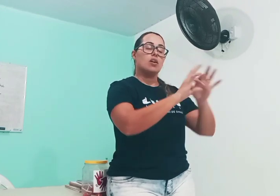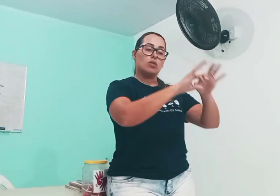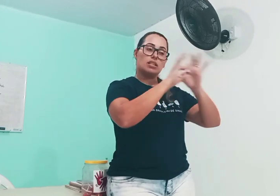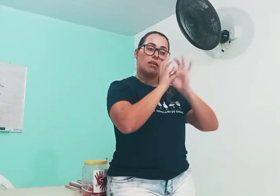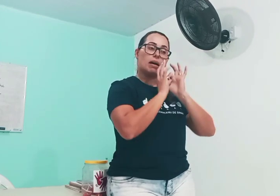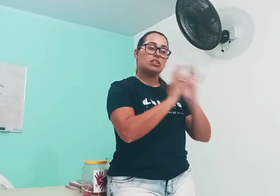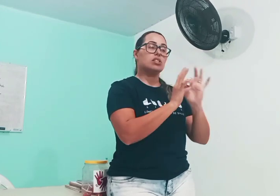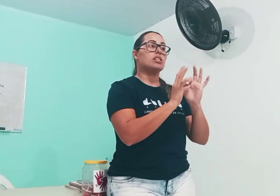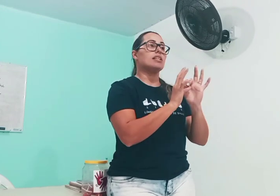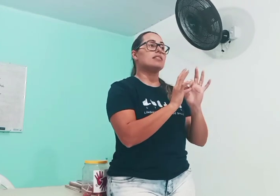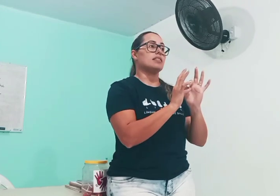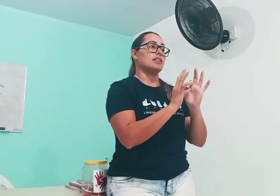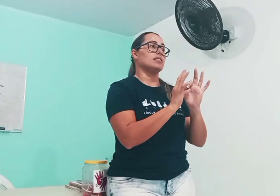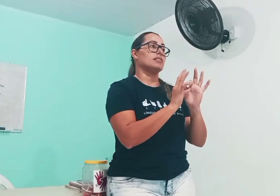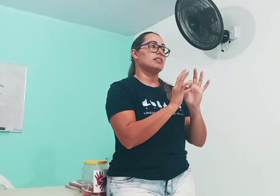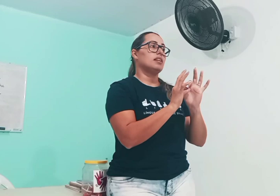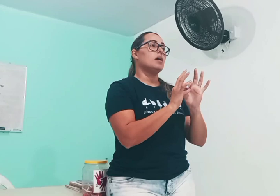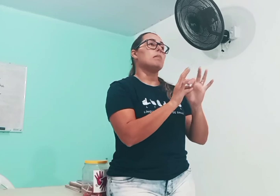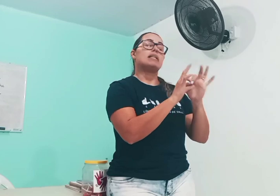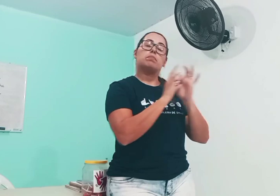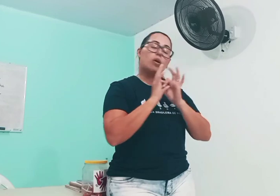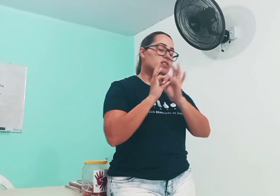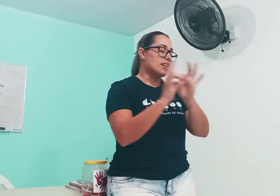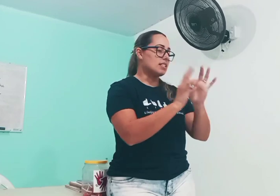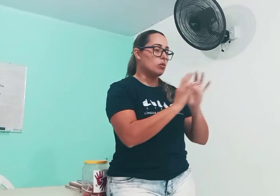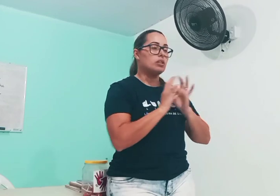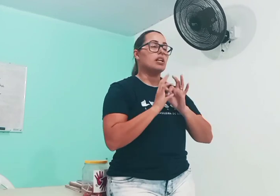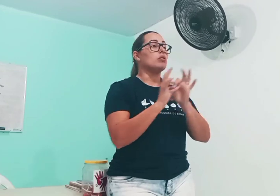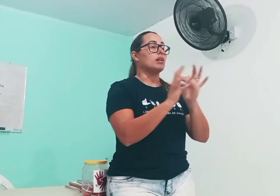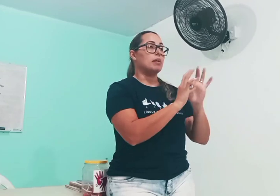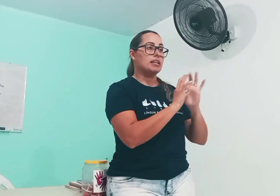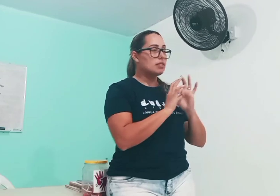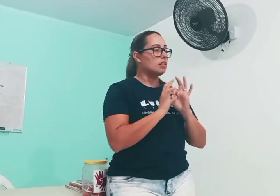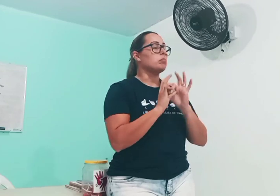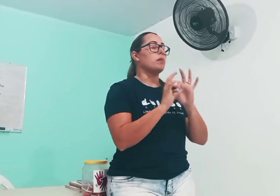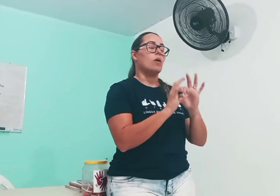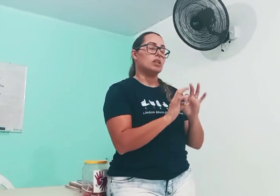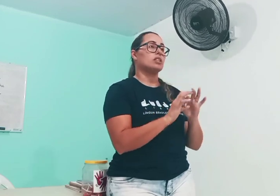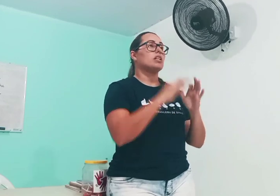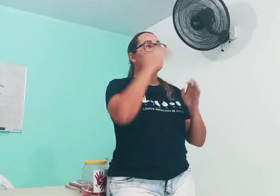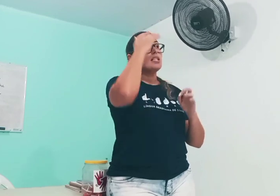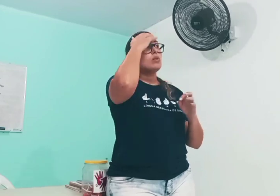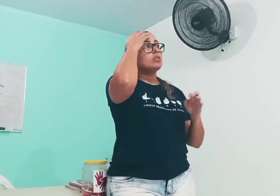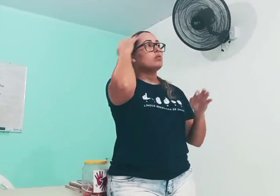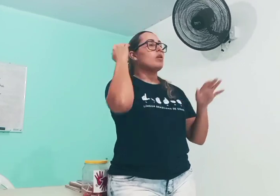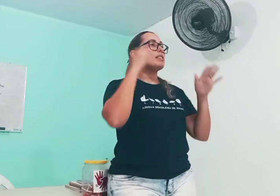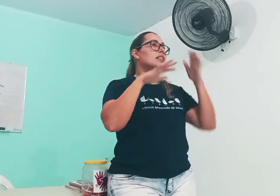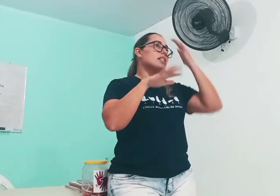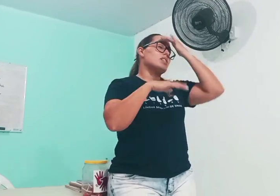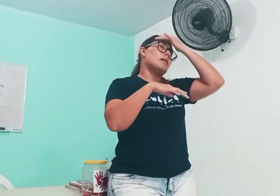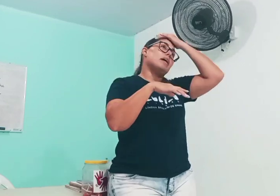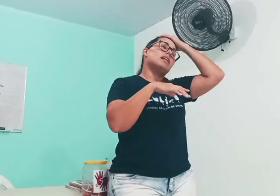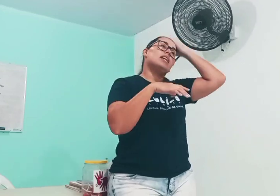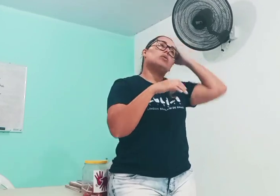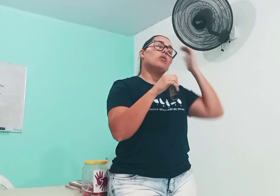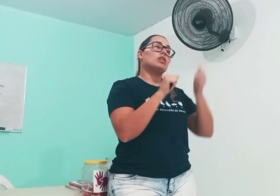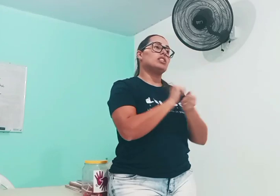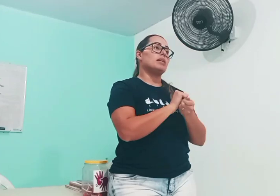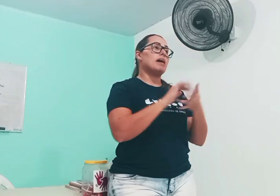Você dá uma batidinha assim. Mas pode fazer união também assim? Pode. São assim, coisas que a gente vai pegando quando a gente tem mais,